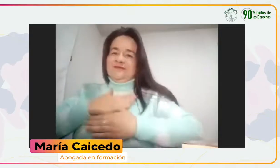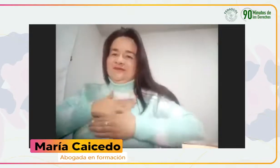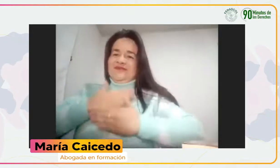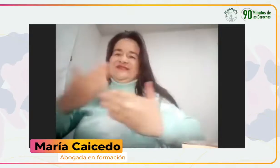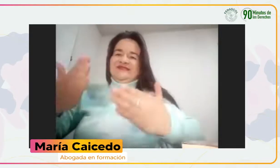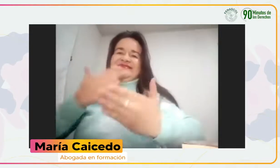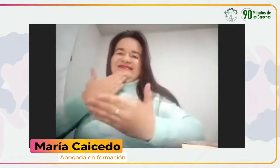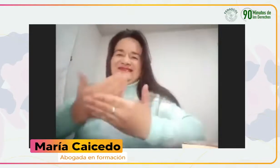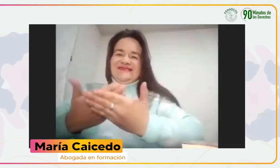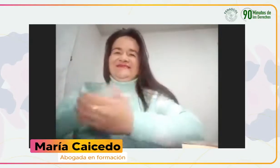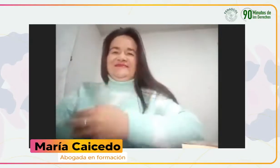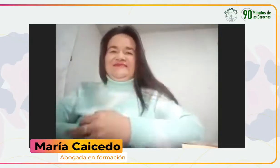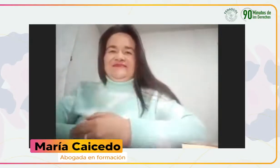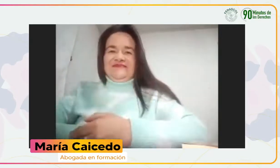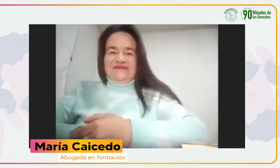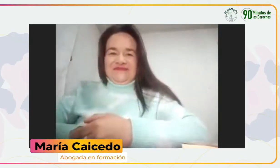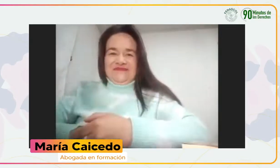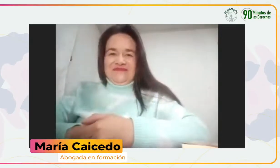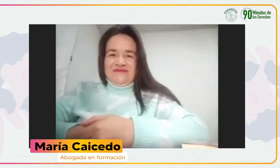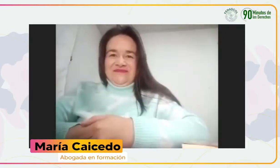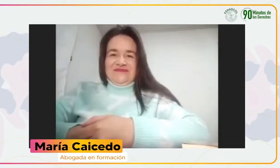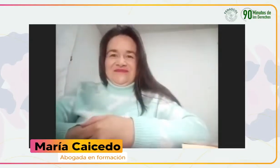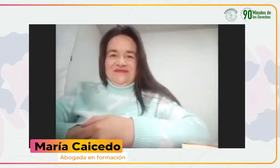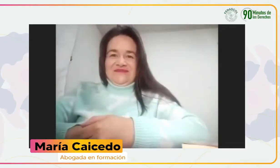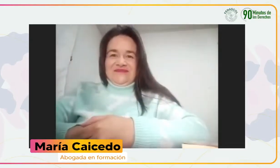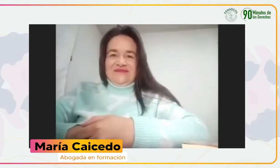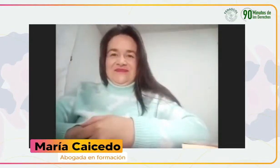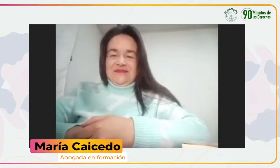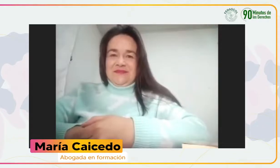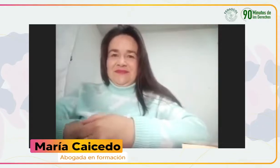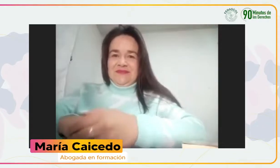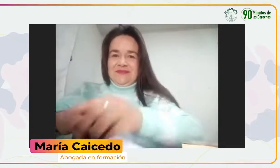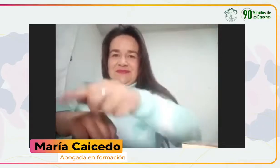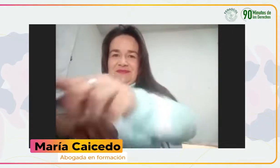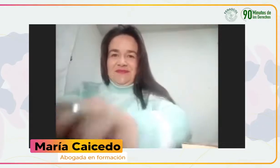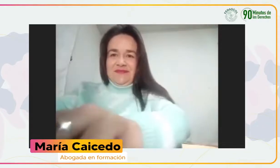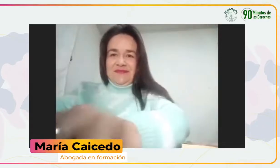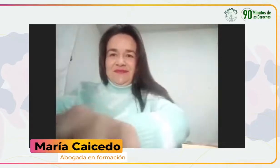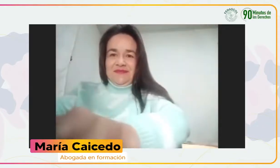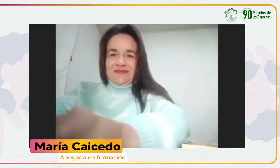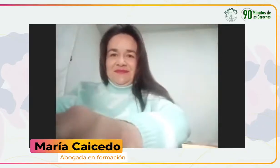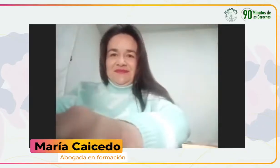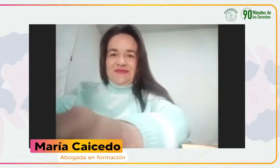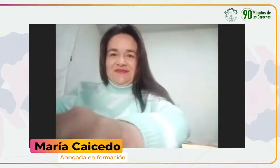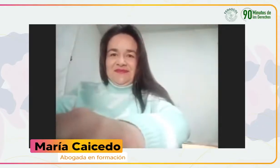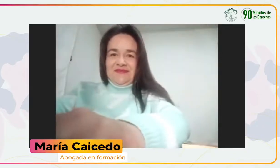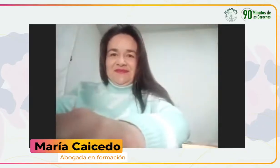Por situaciones de pronto que se me han presentado, continúo en esta carrera.